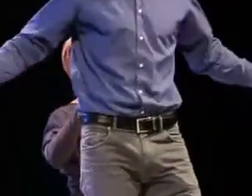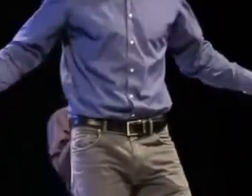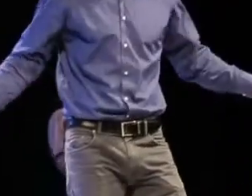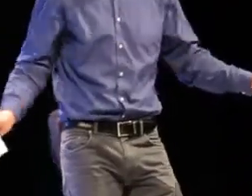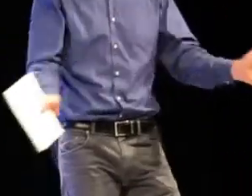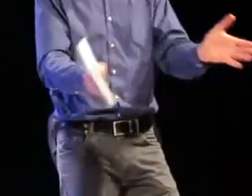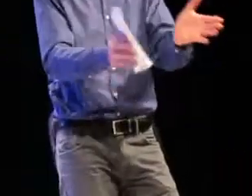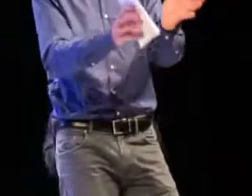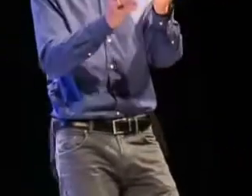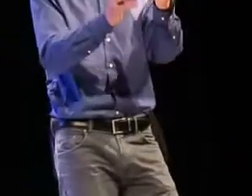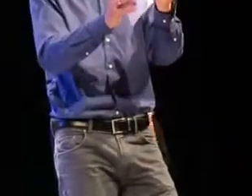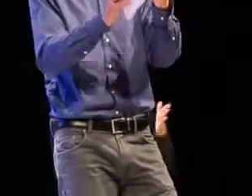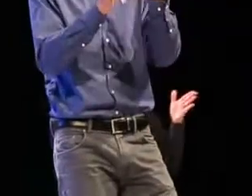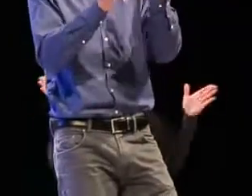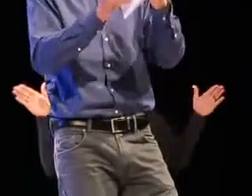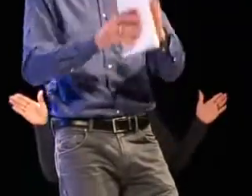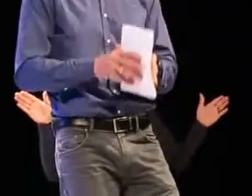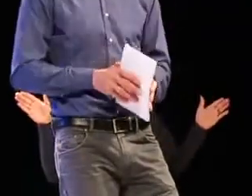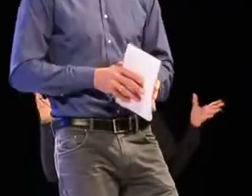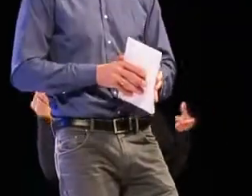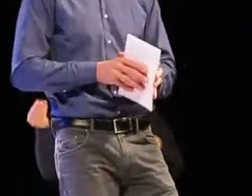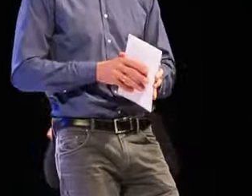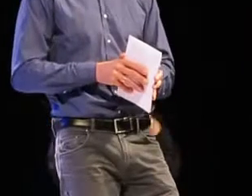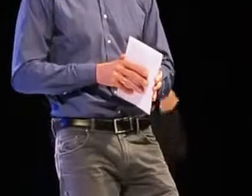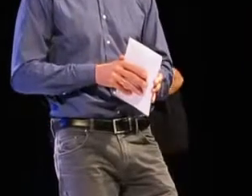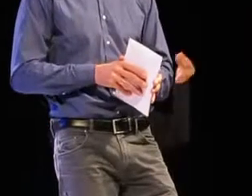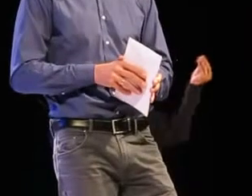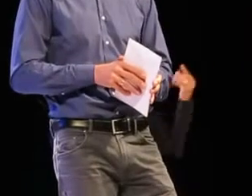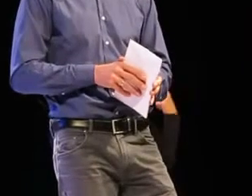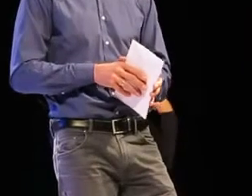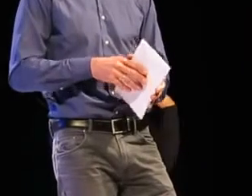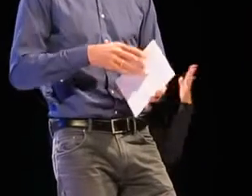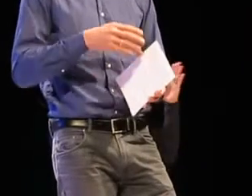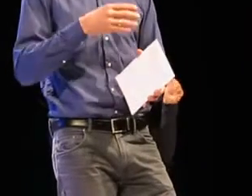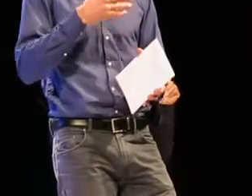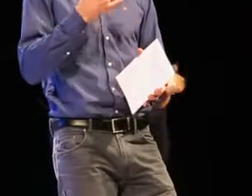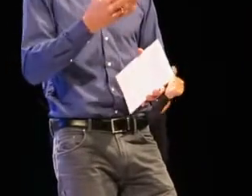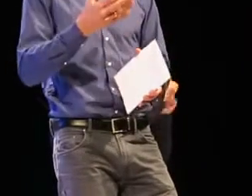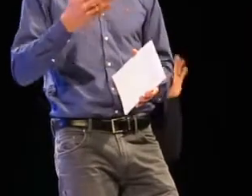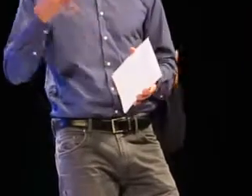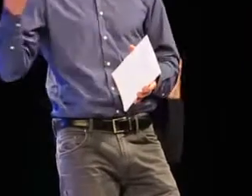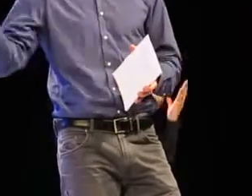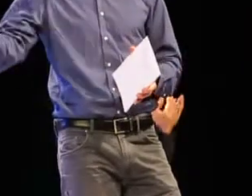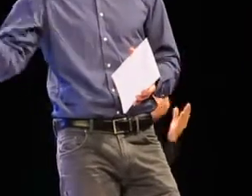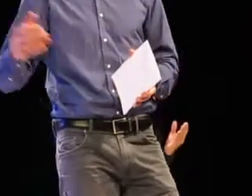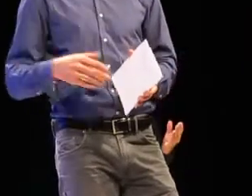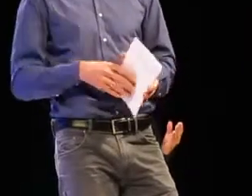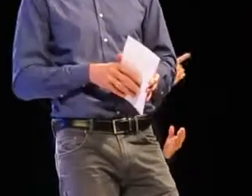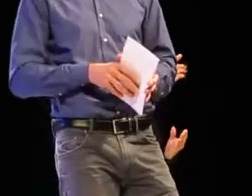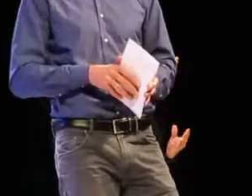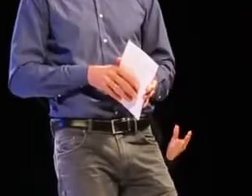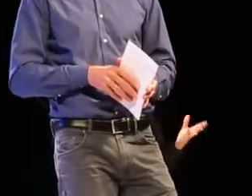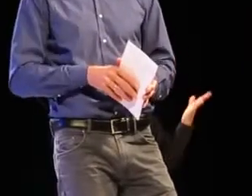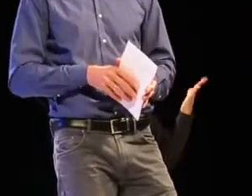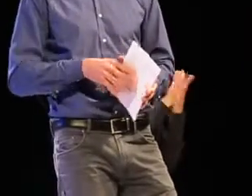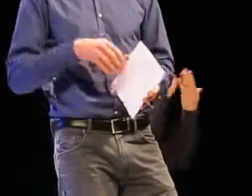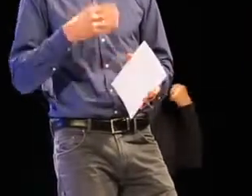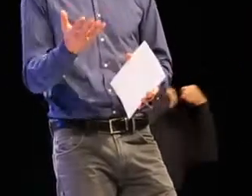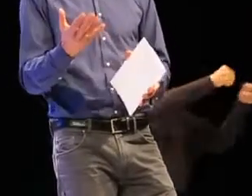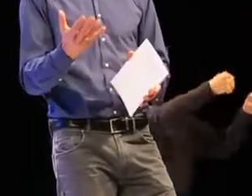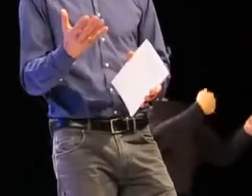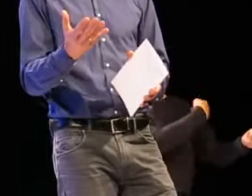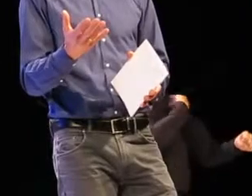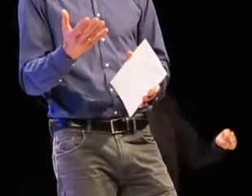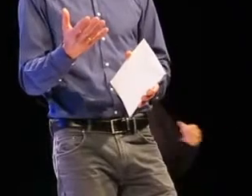säga ni har, kära ledare i världen, ett mandat att agera. Och jag tycker, jag vet att du också håller med om det, Svante, att det